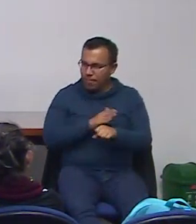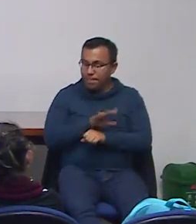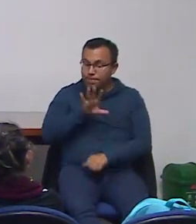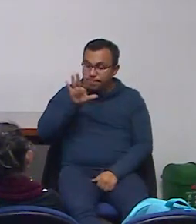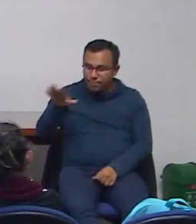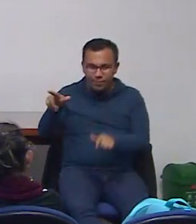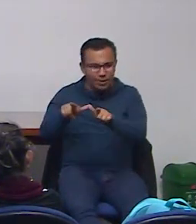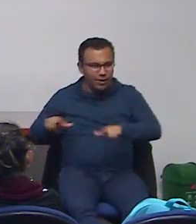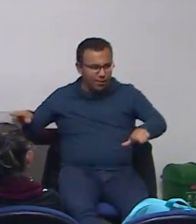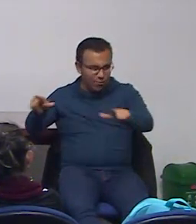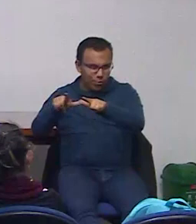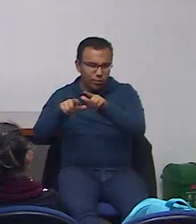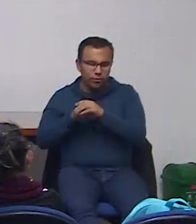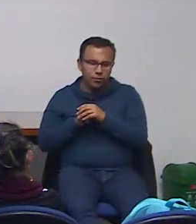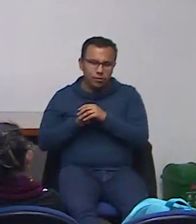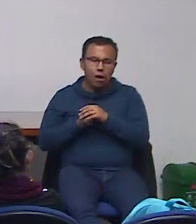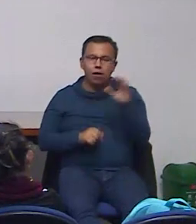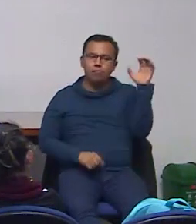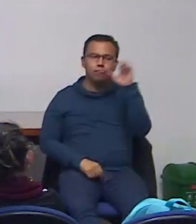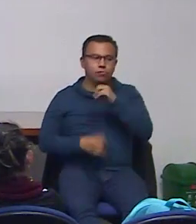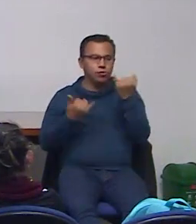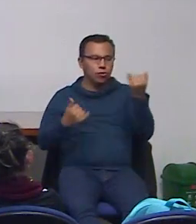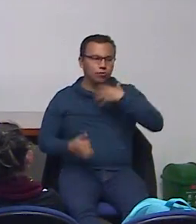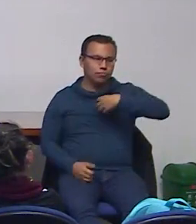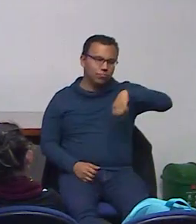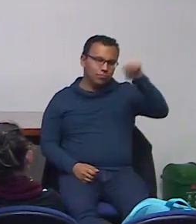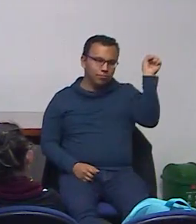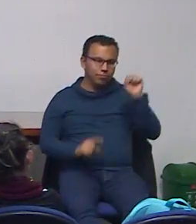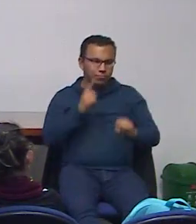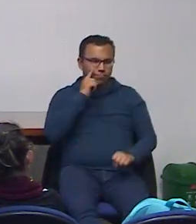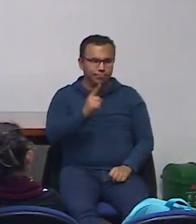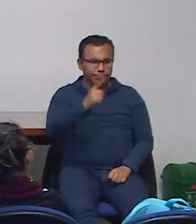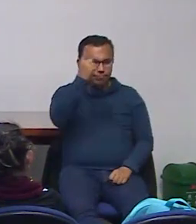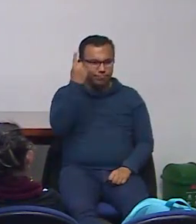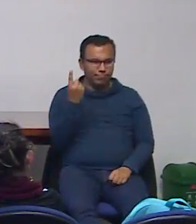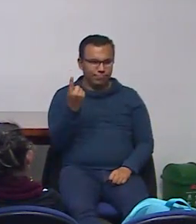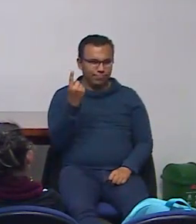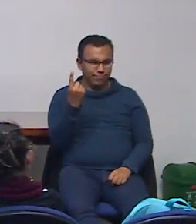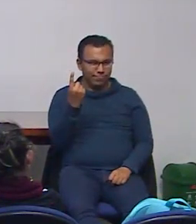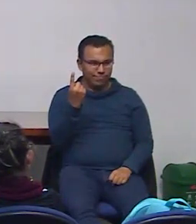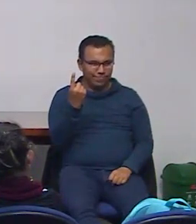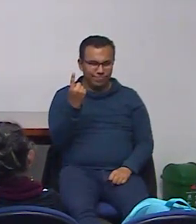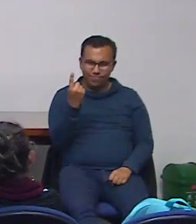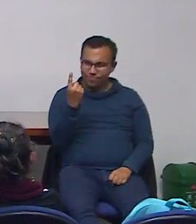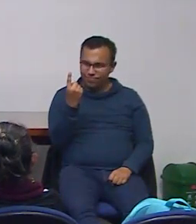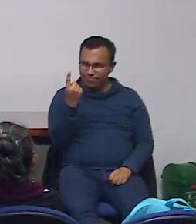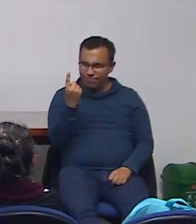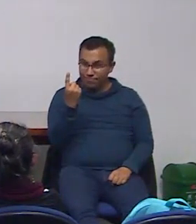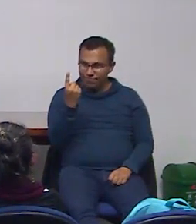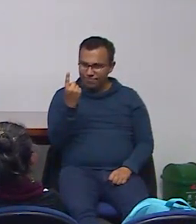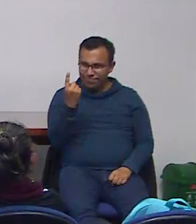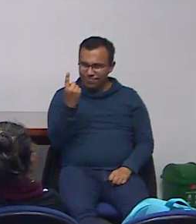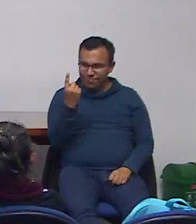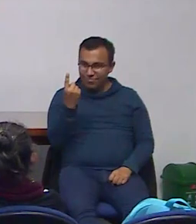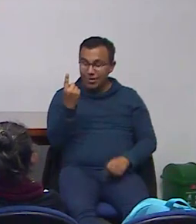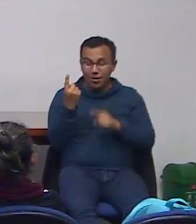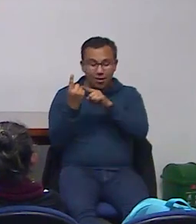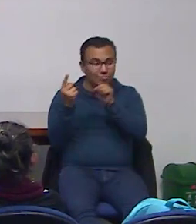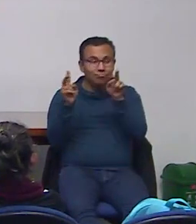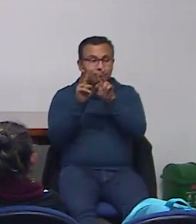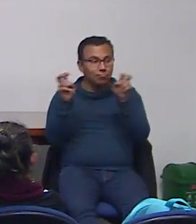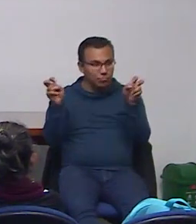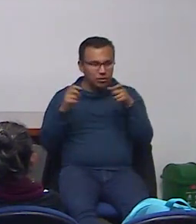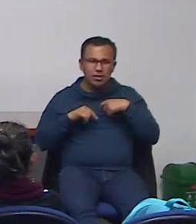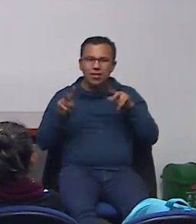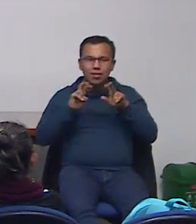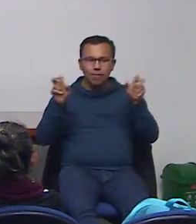lugar y ella logra hacer esto y se convierte hoy en día la percusionista número un del mundo mujer solista Entonces ella tiene un tema muy interesante sobre